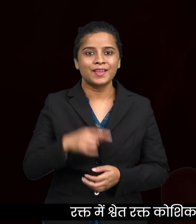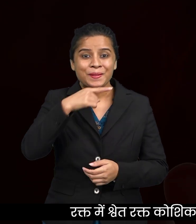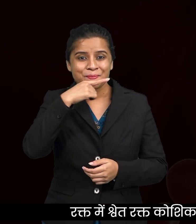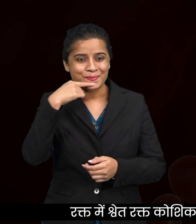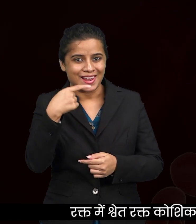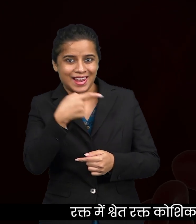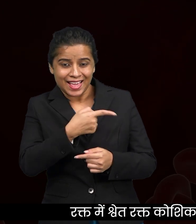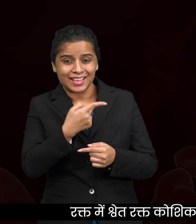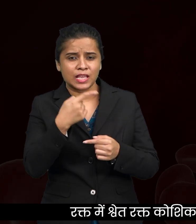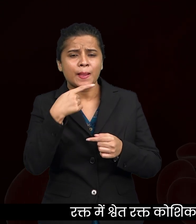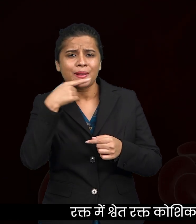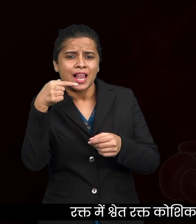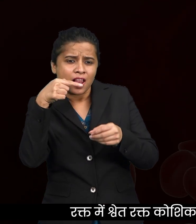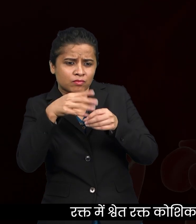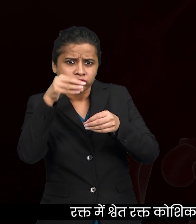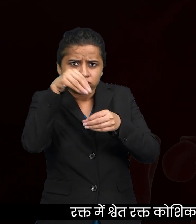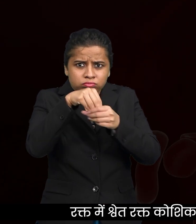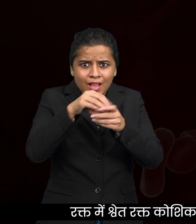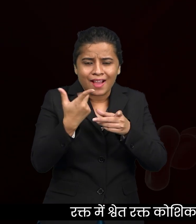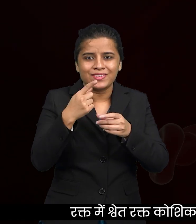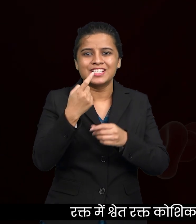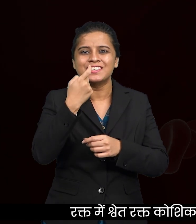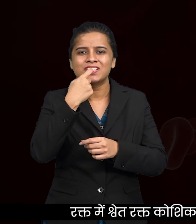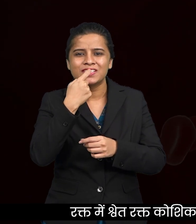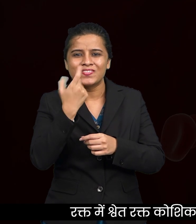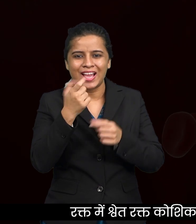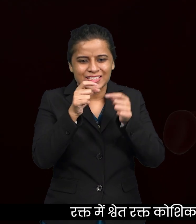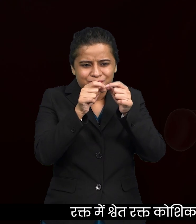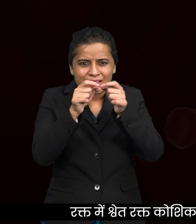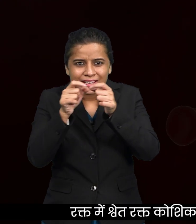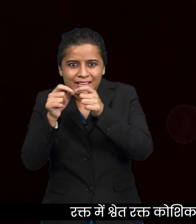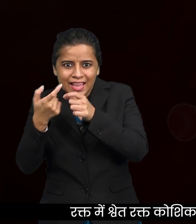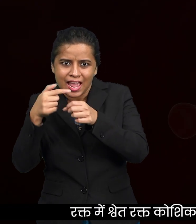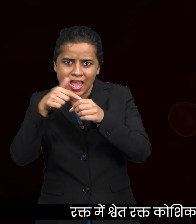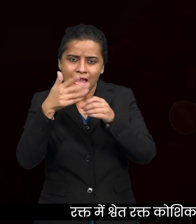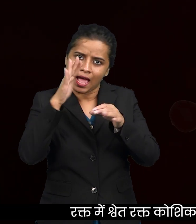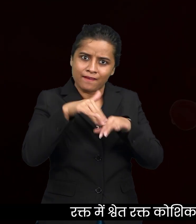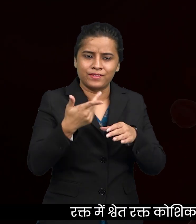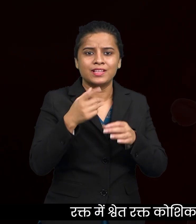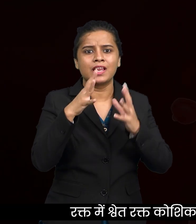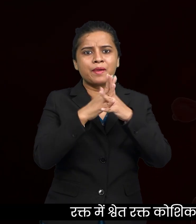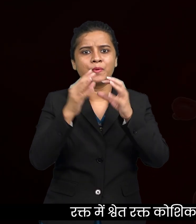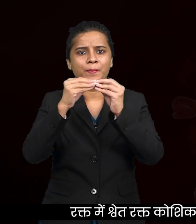रक्त में श्वेत रक्त कोशिकाएं WBC भी होते हैं जो हमारे शरीर में